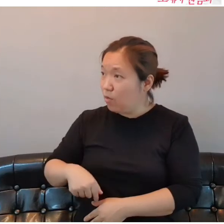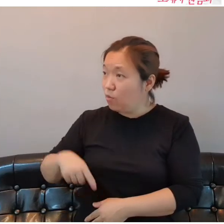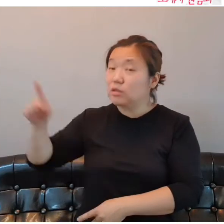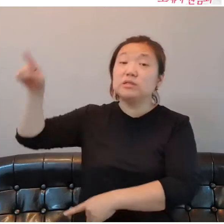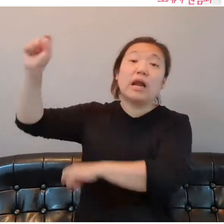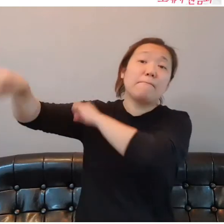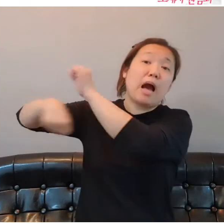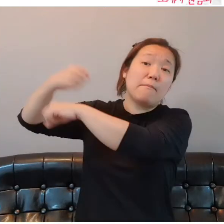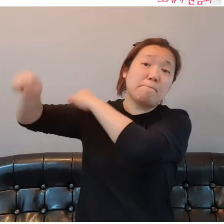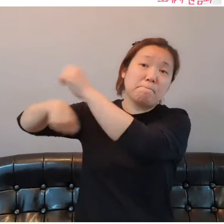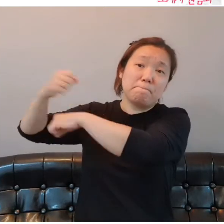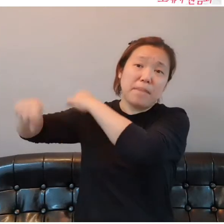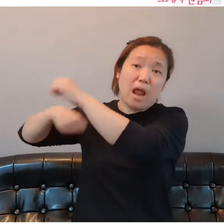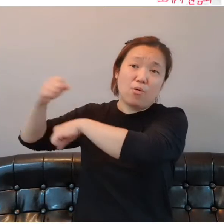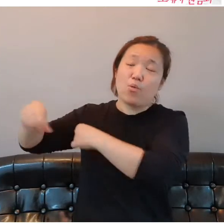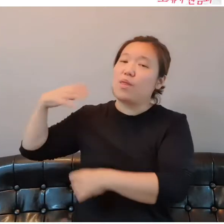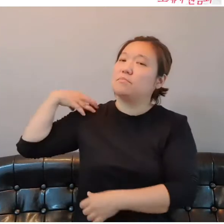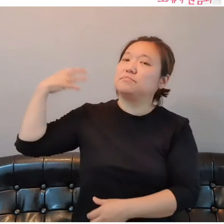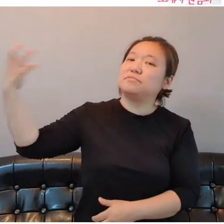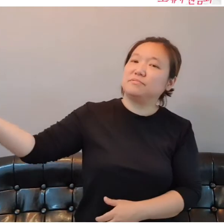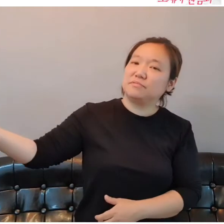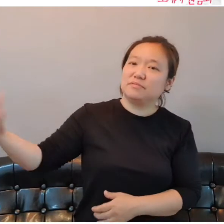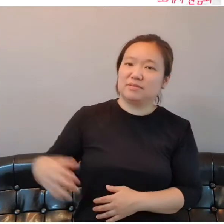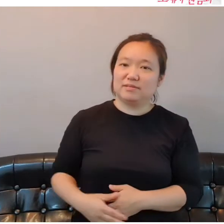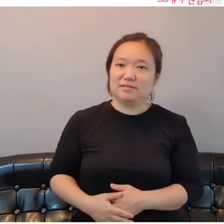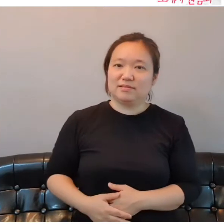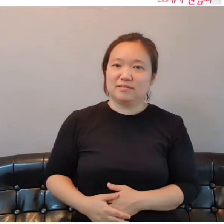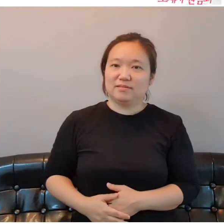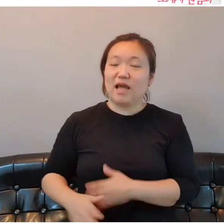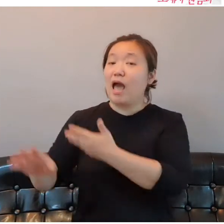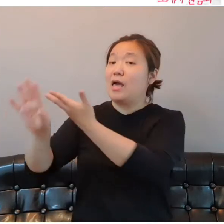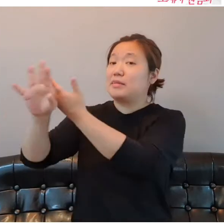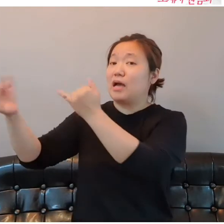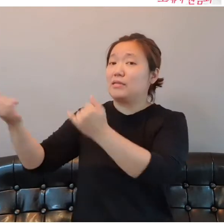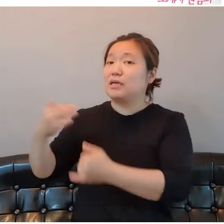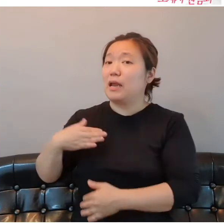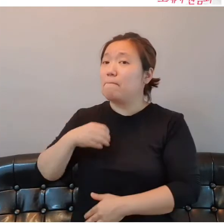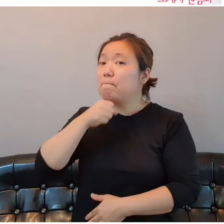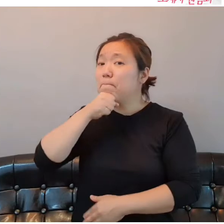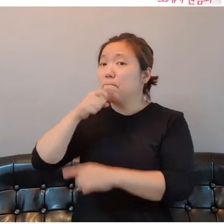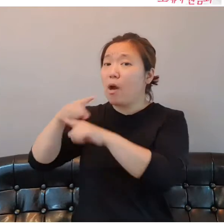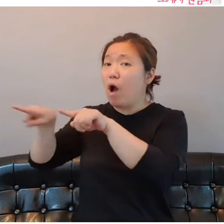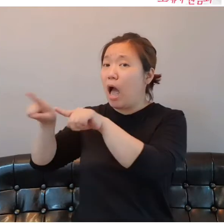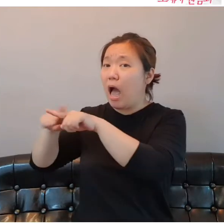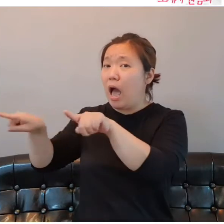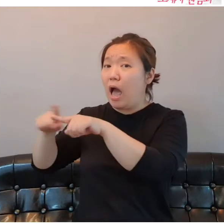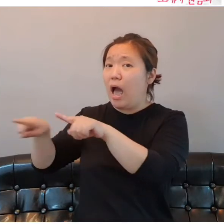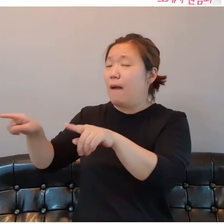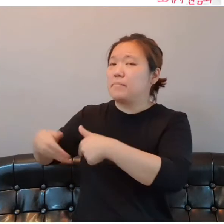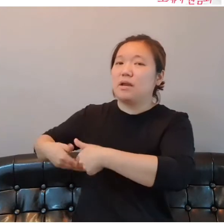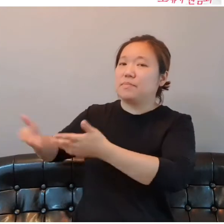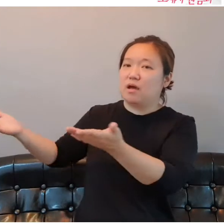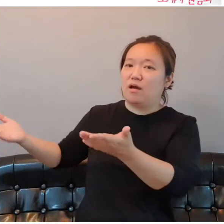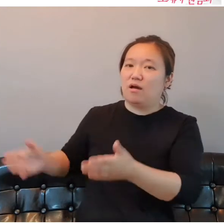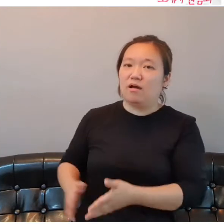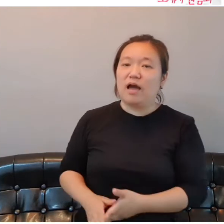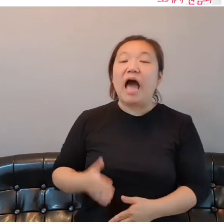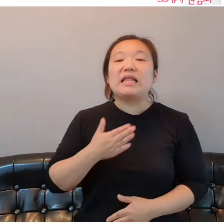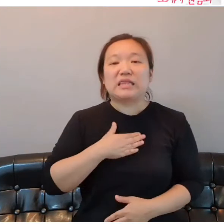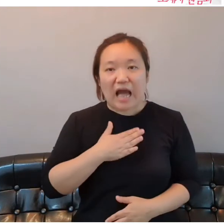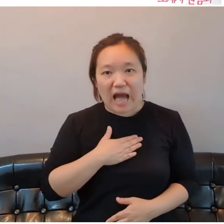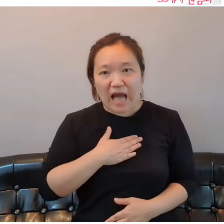달린 것이죠. 다른 사람의 평가는 중요한 것이 아니라는 말씀이에요. 내가 나를